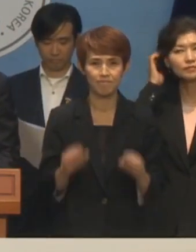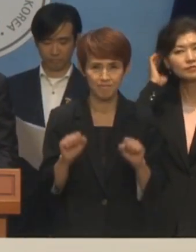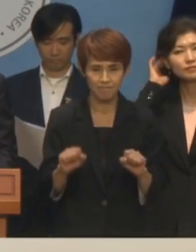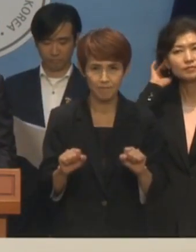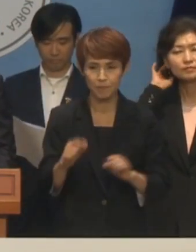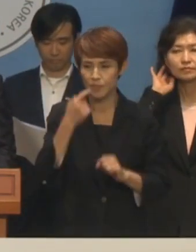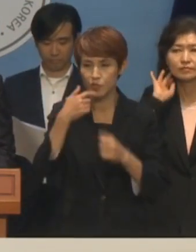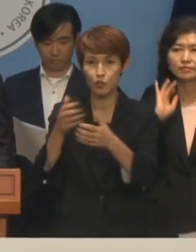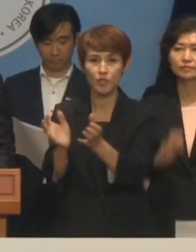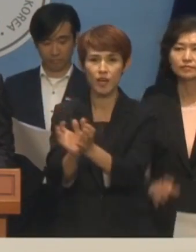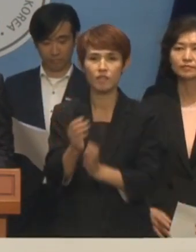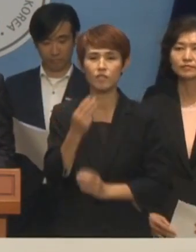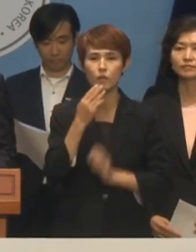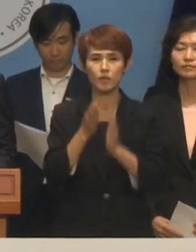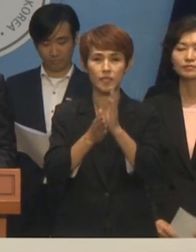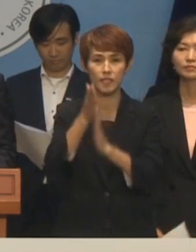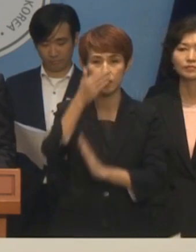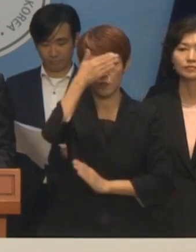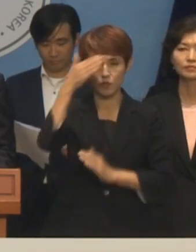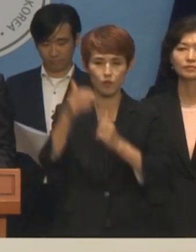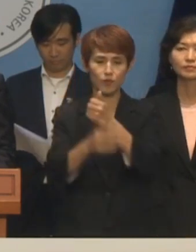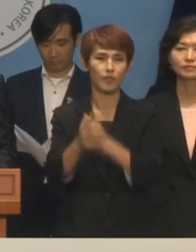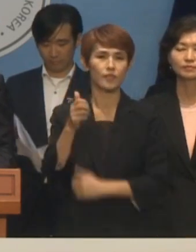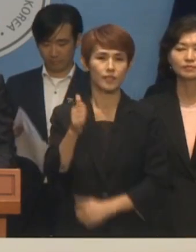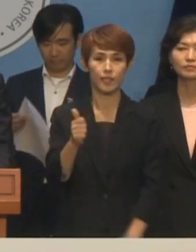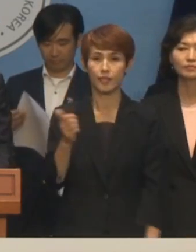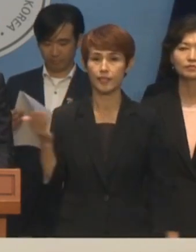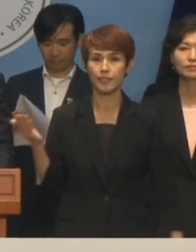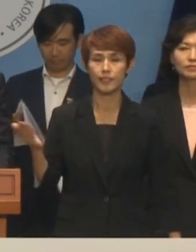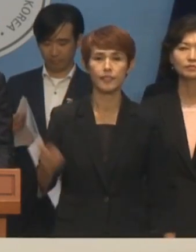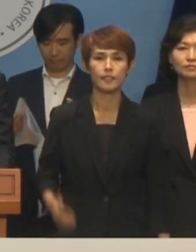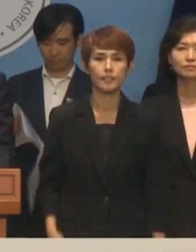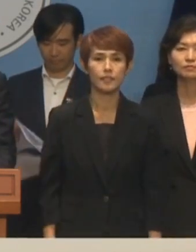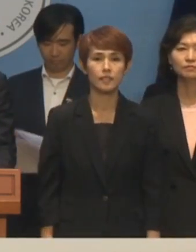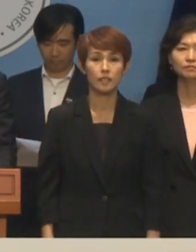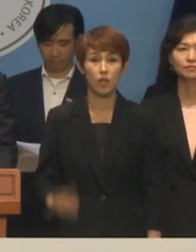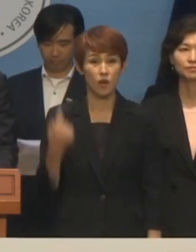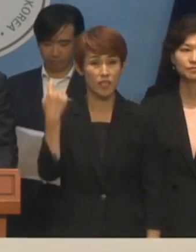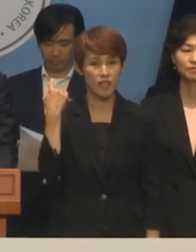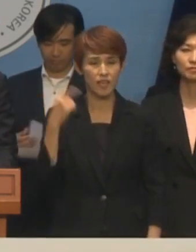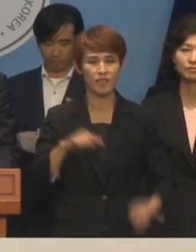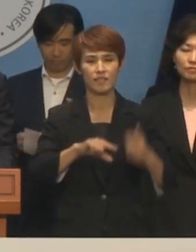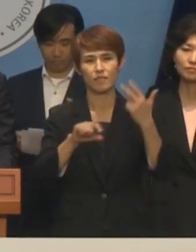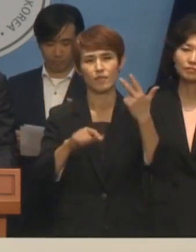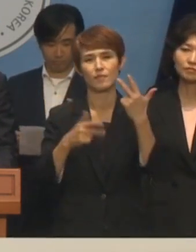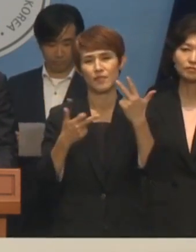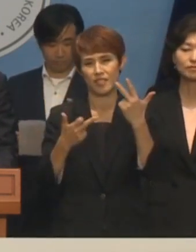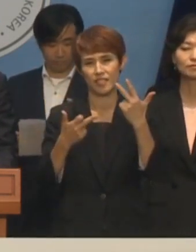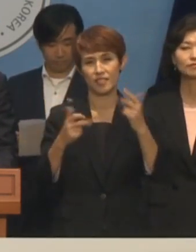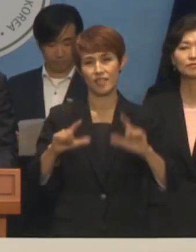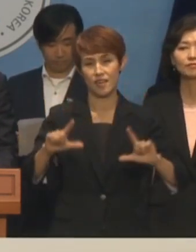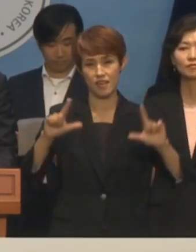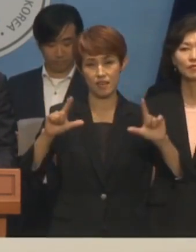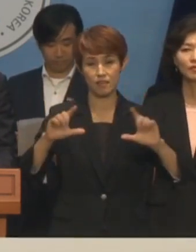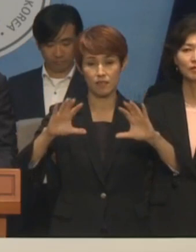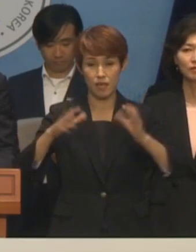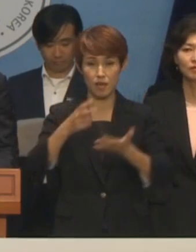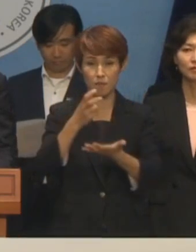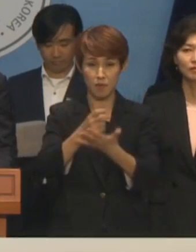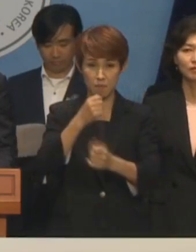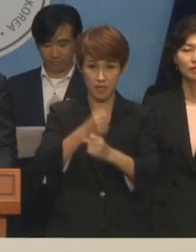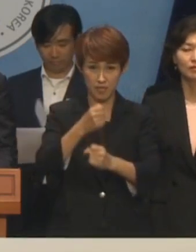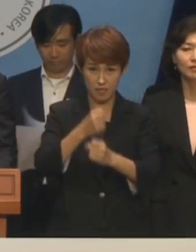안녕하세요. 더불어민주당 서울시당 청년위원장 노성철입니다. 어제가 재연절이었지만 그 헌법을 만든 국회